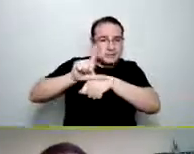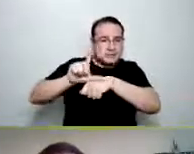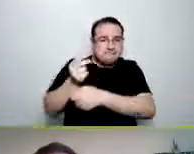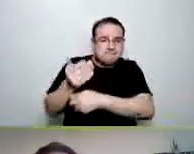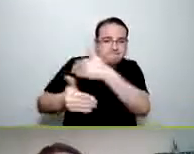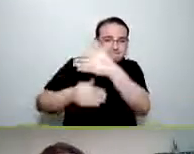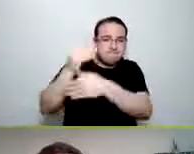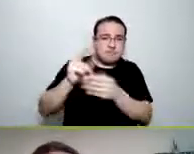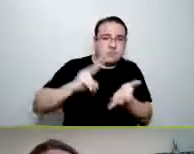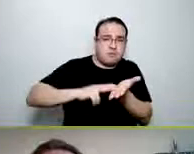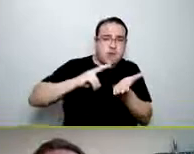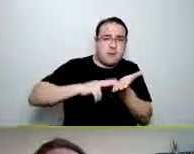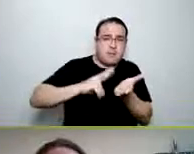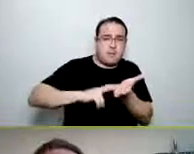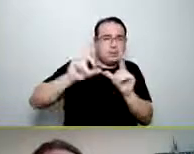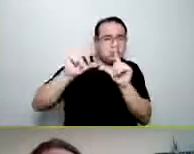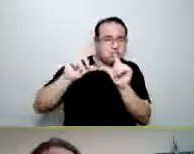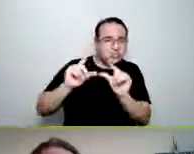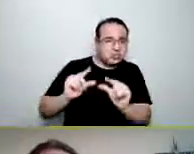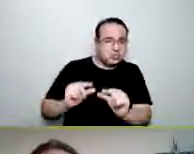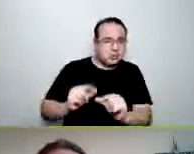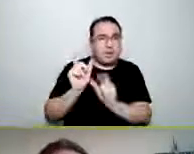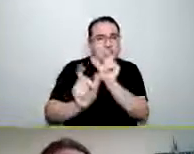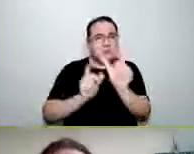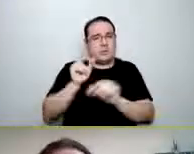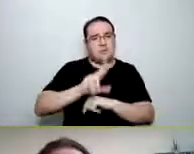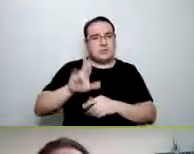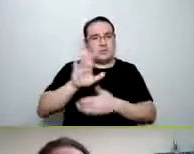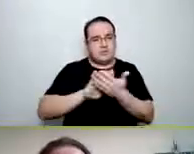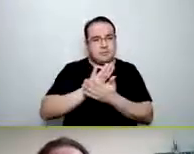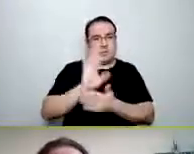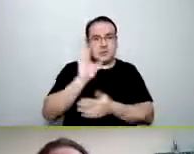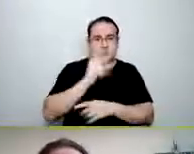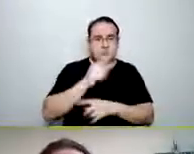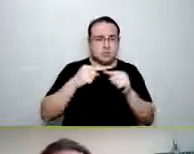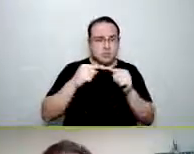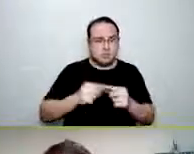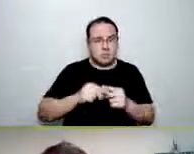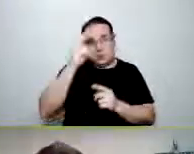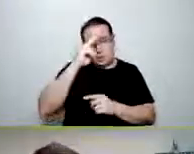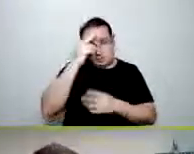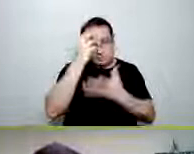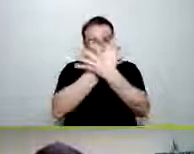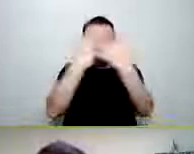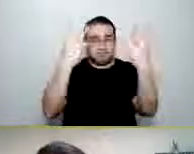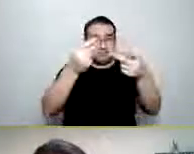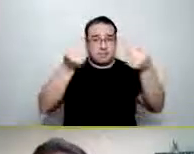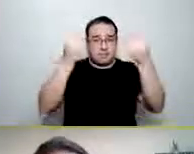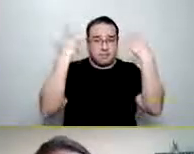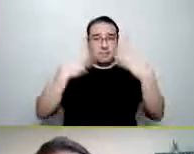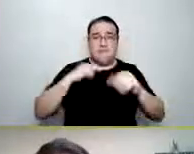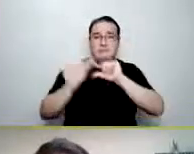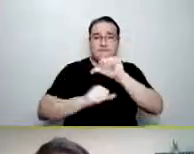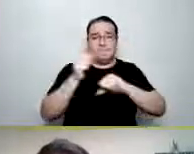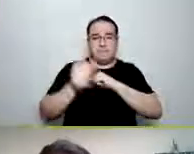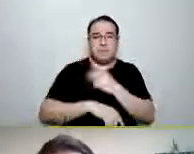sabem mais todas as palavras, não usam mais todas as palavras, né? Não lembram mais, né? E a mudança constante entre